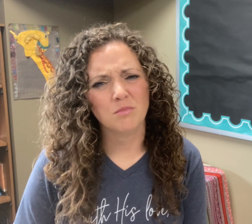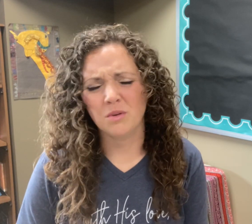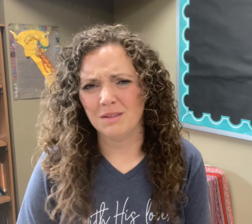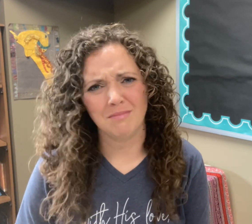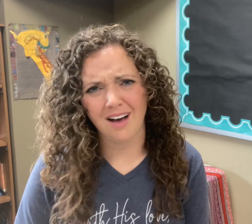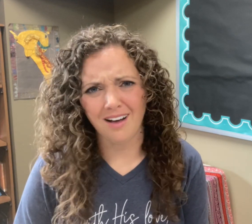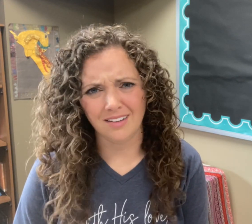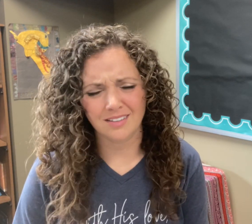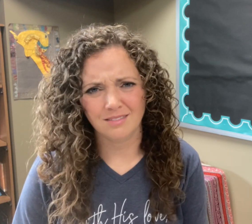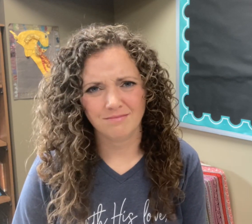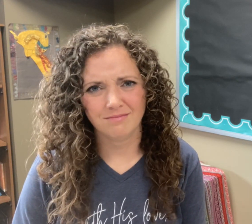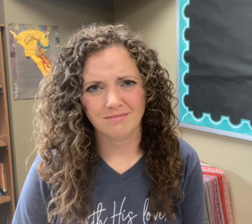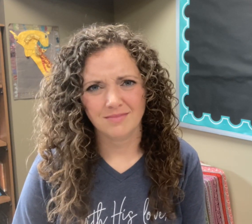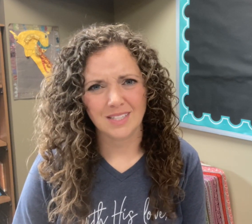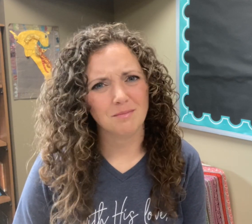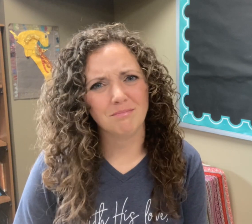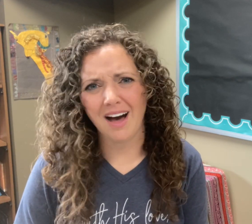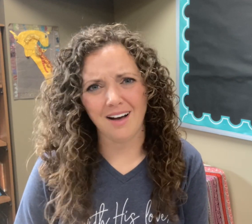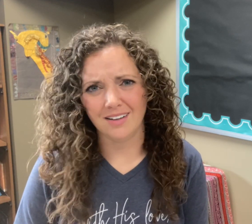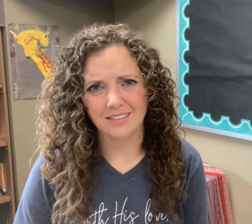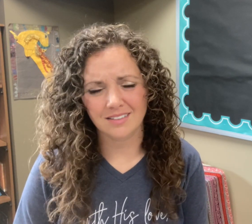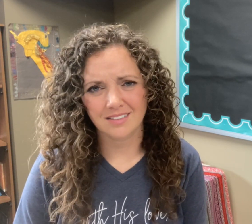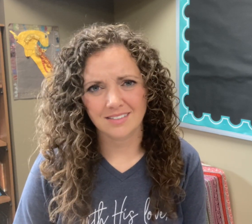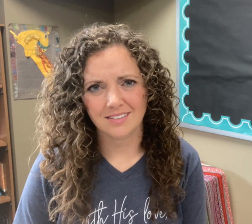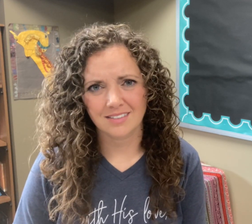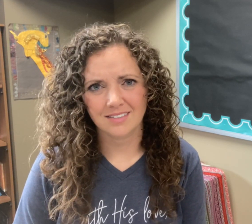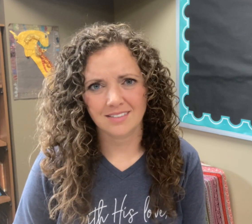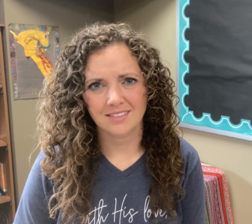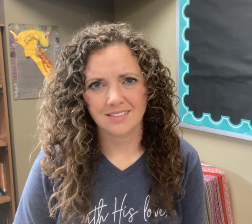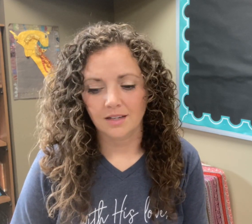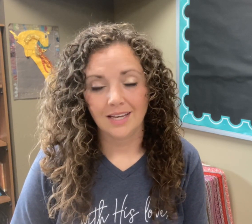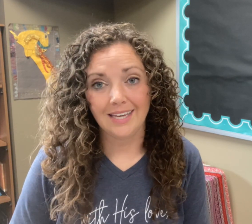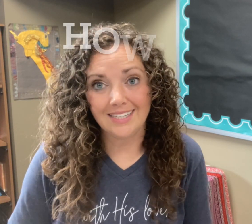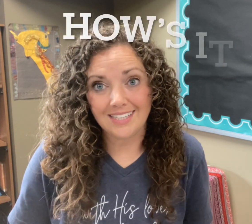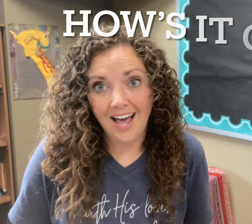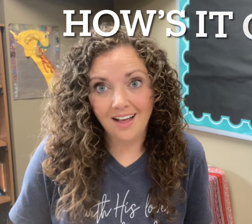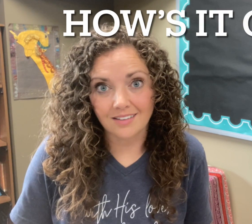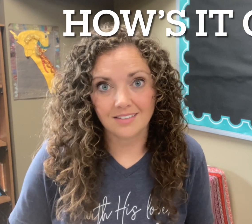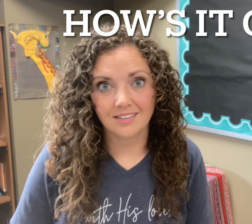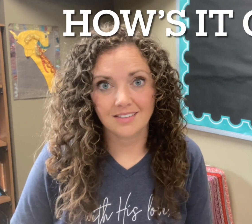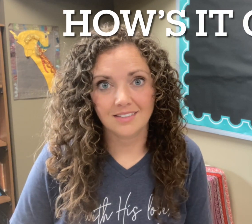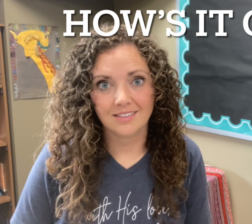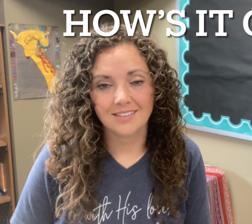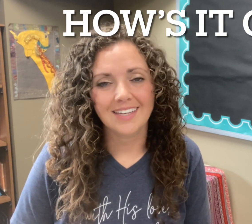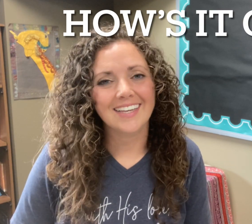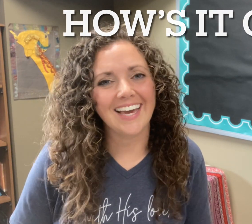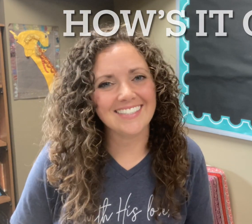Muy mal. Mal. ¿Qué tal? ¿Qué